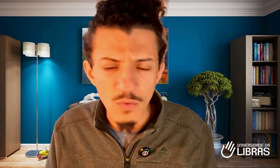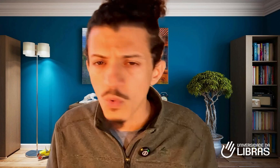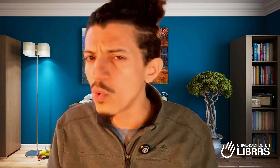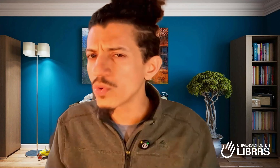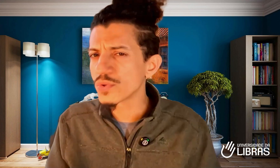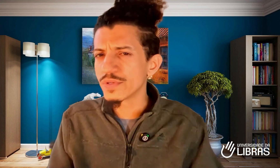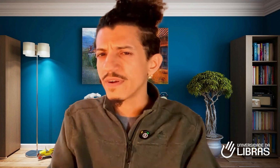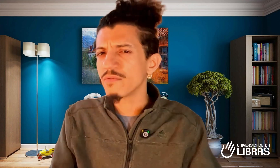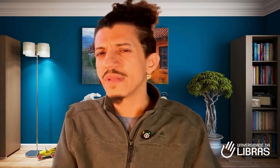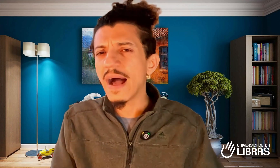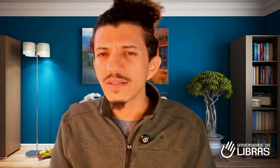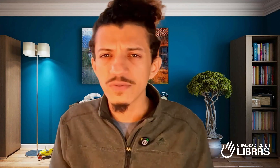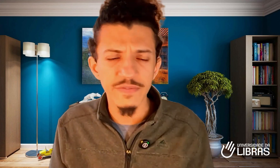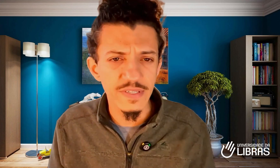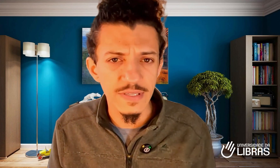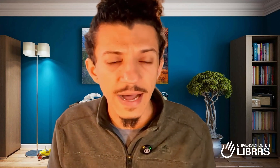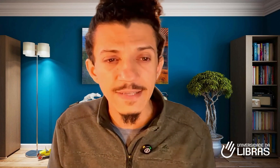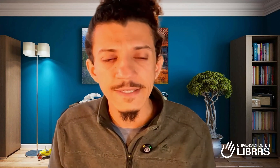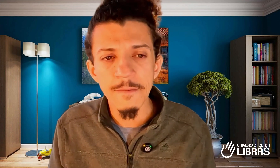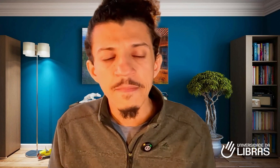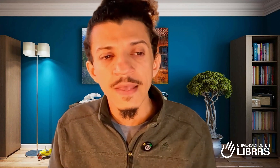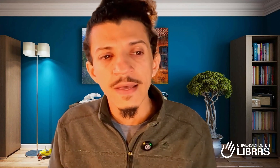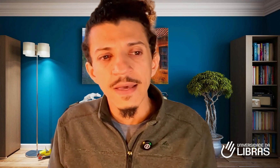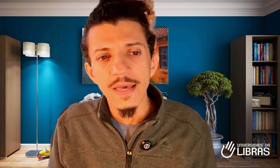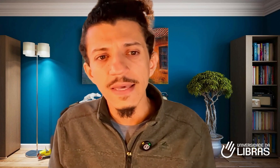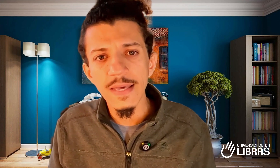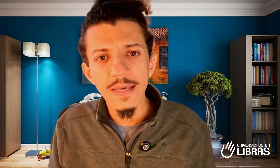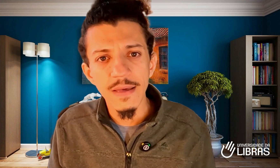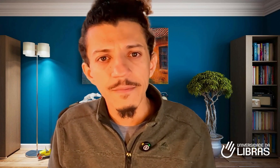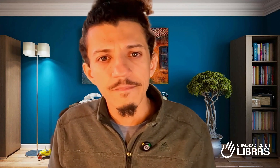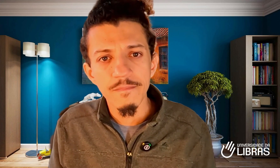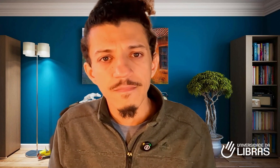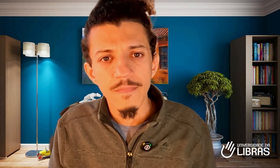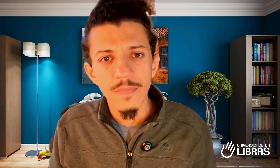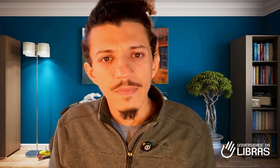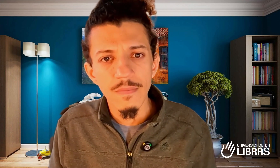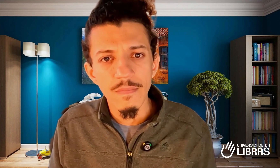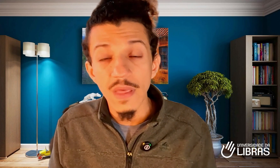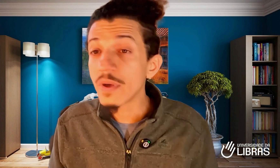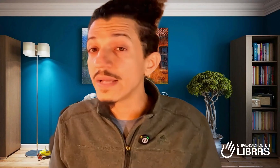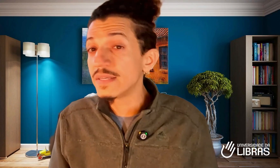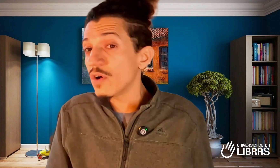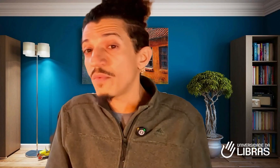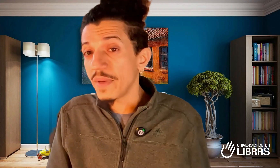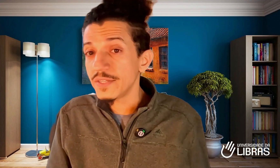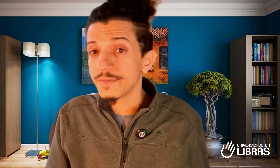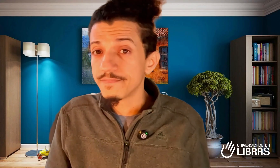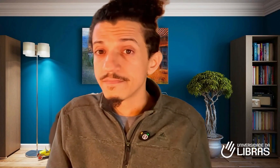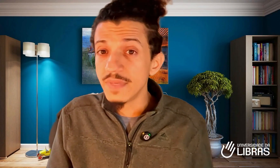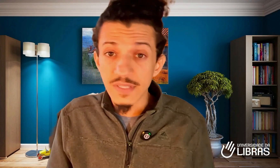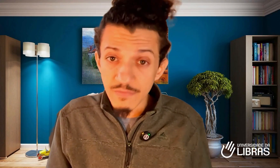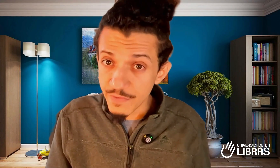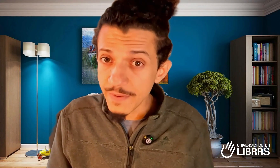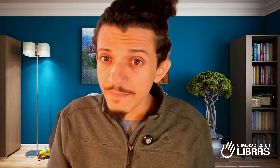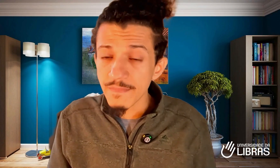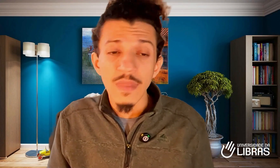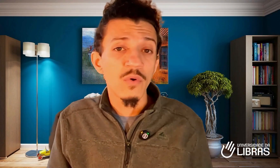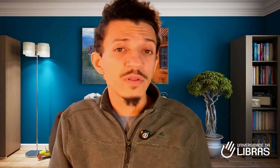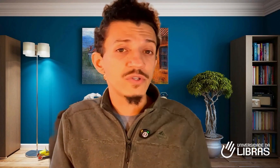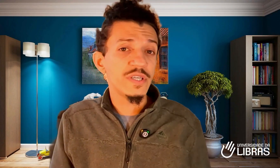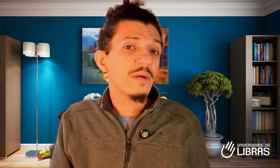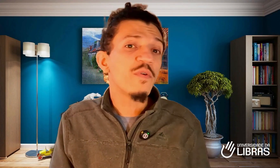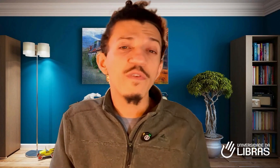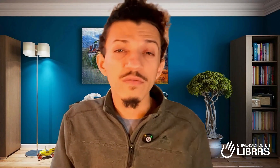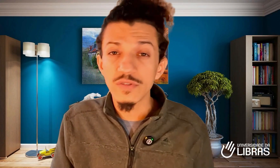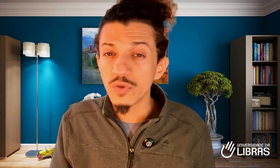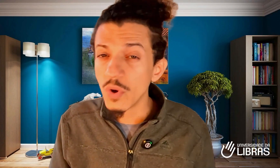em concursos, faculdades, universidades. E eu cresci normalmente, me desenvolvi. Quando eu